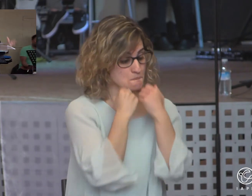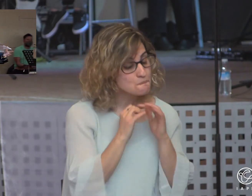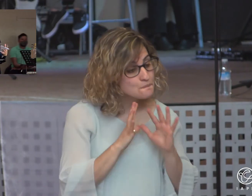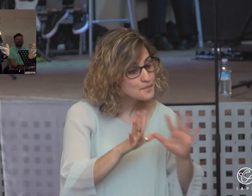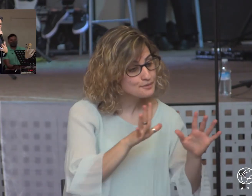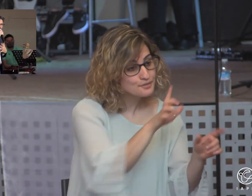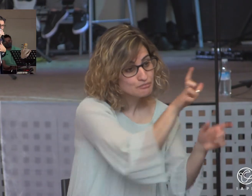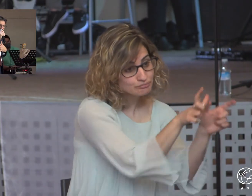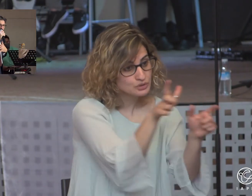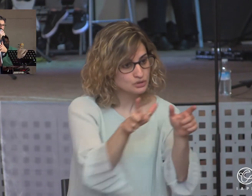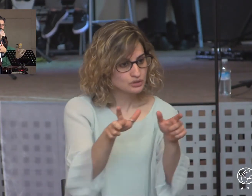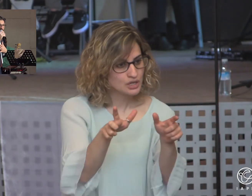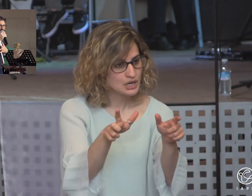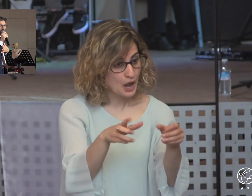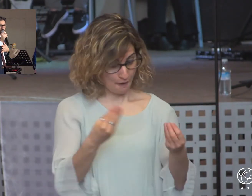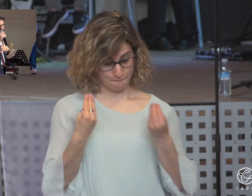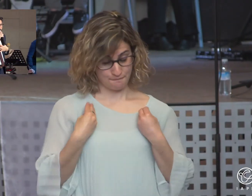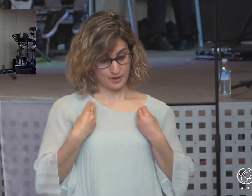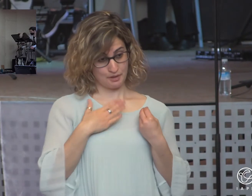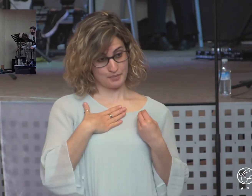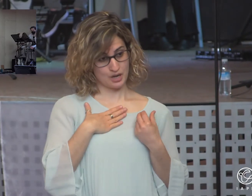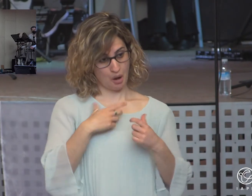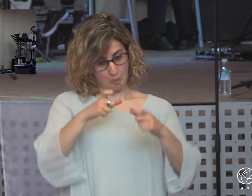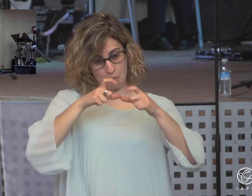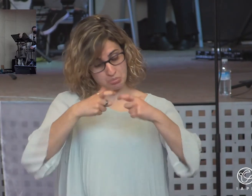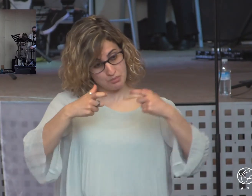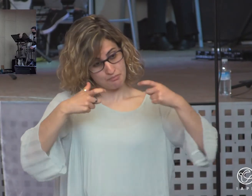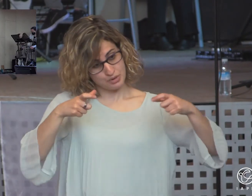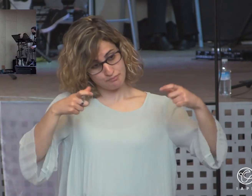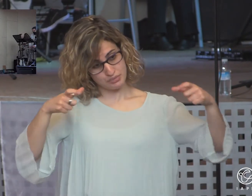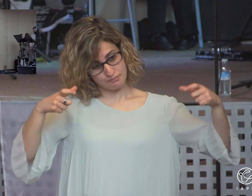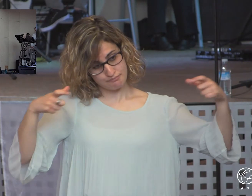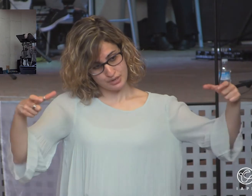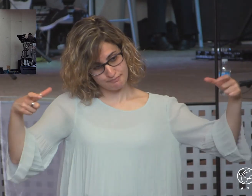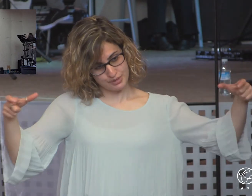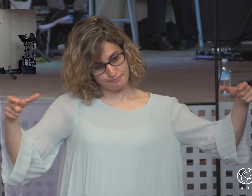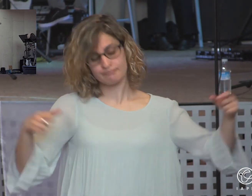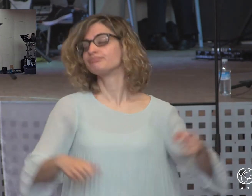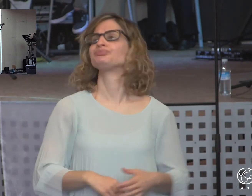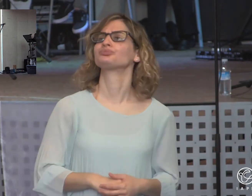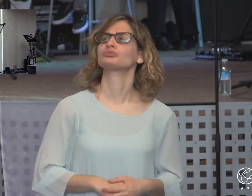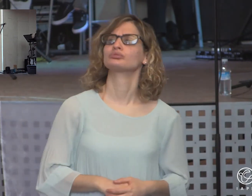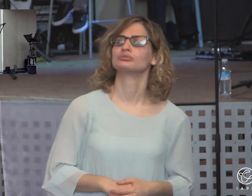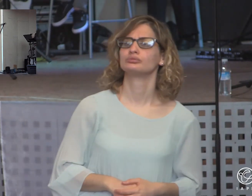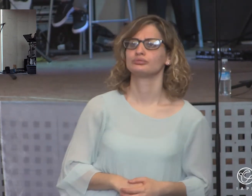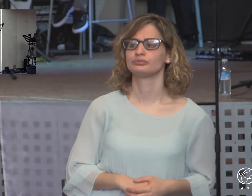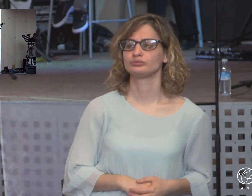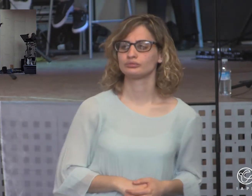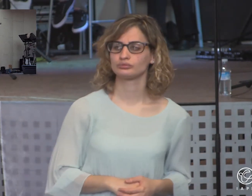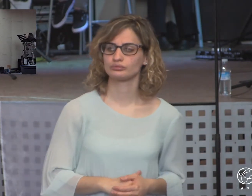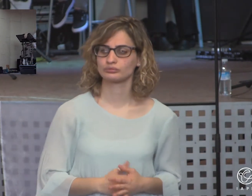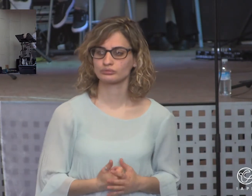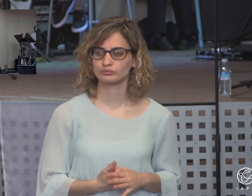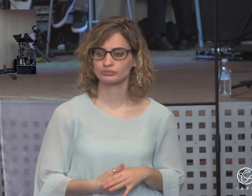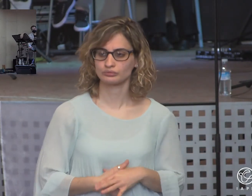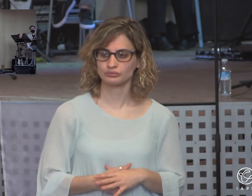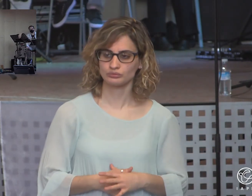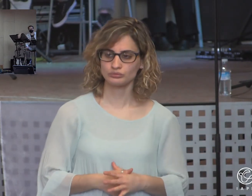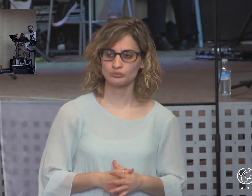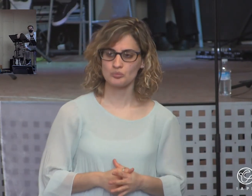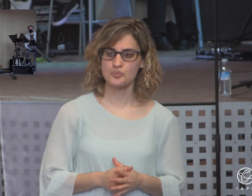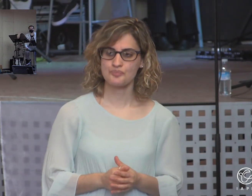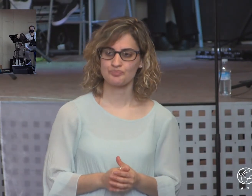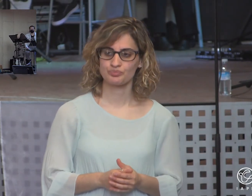que se ha multiplicado en tu vida algo? Bendice, bendice, bendice, bendice, bendice.